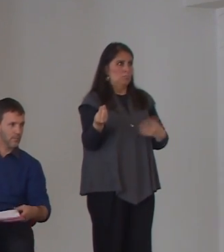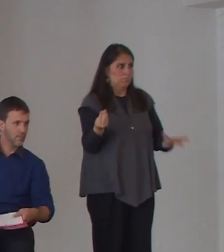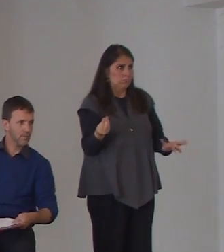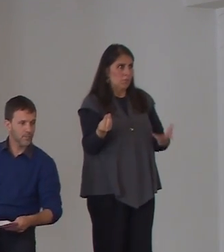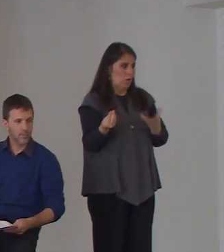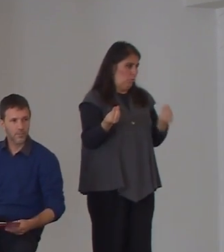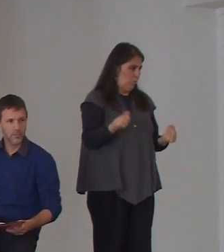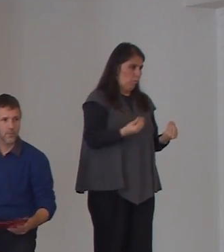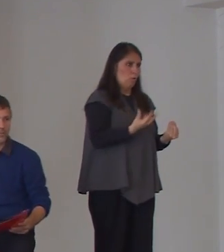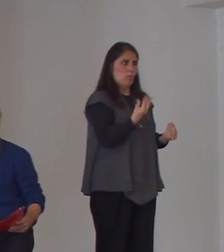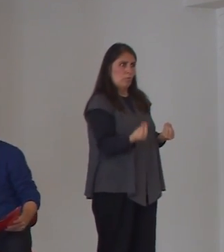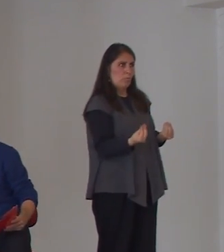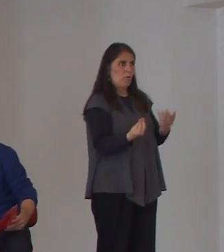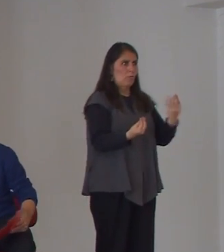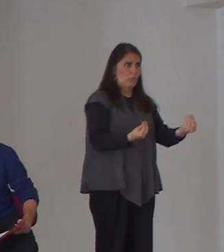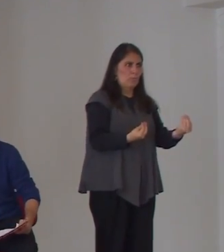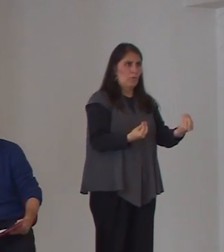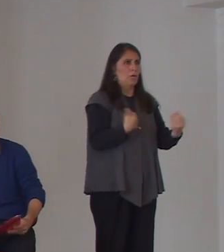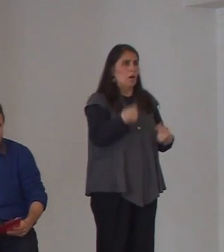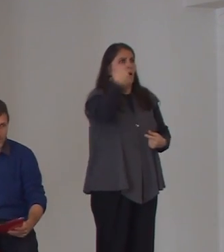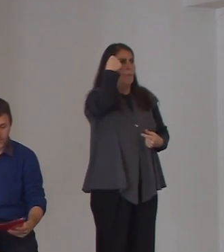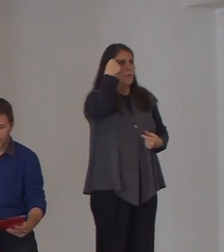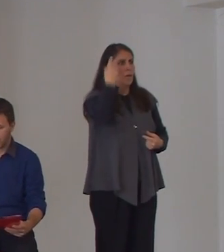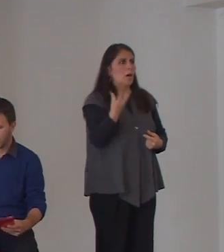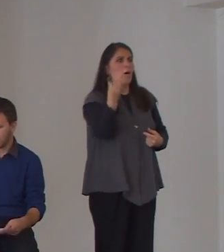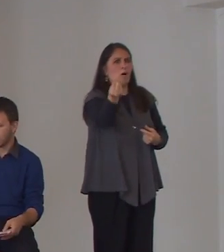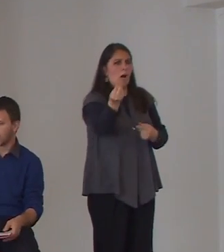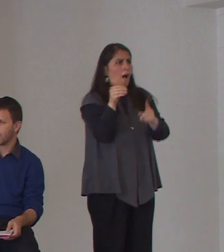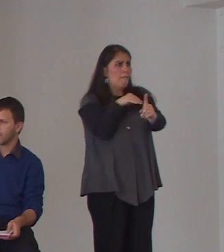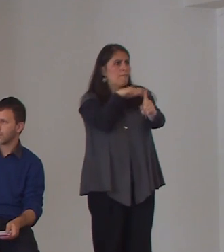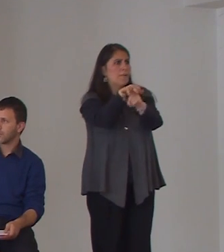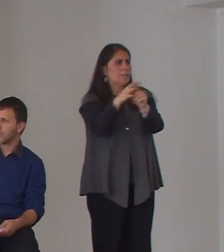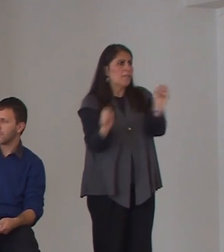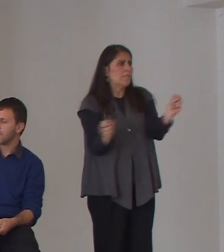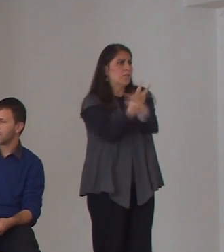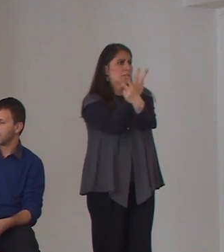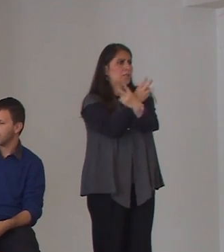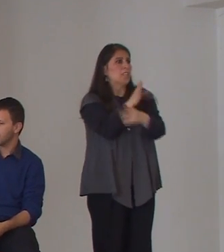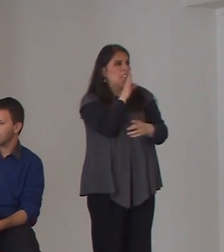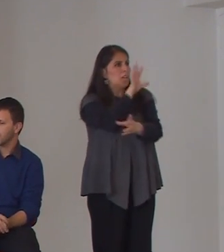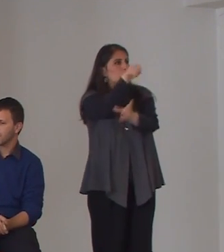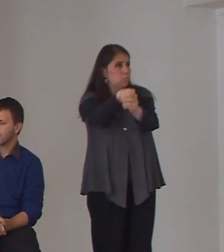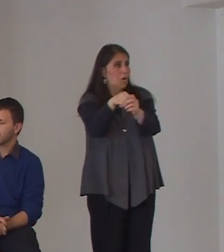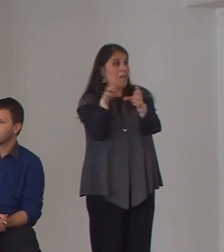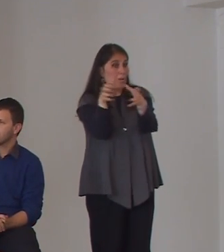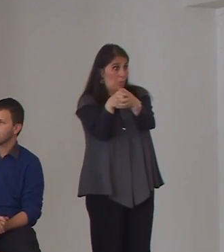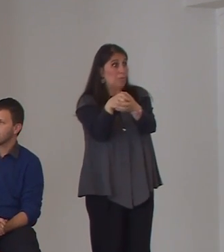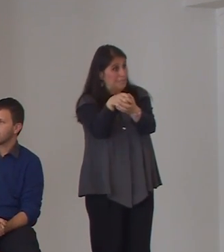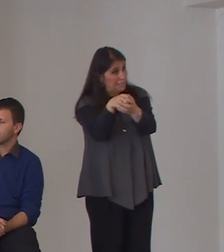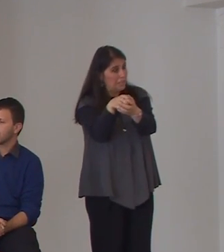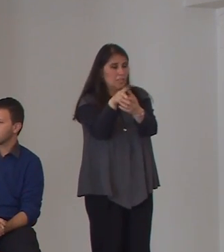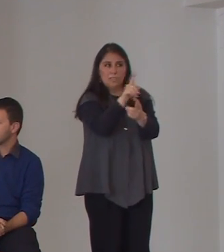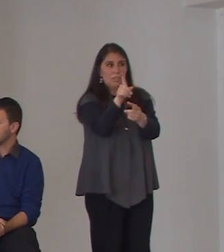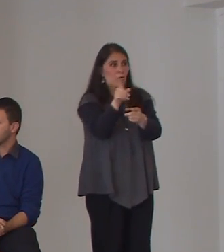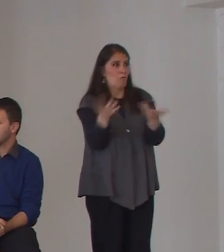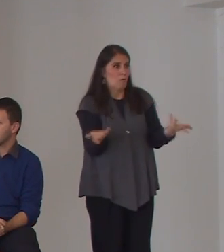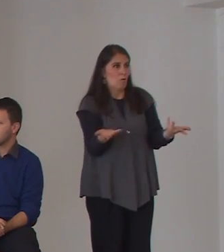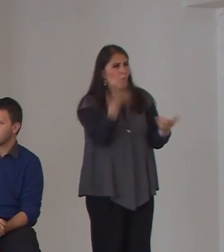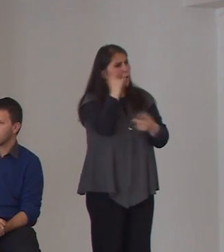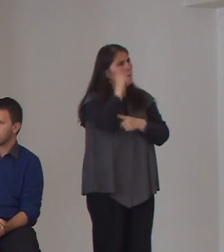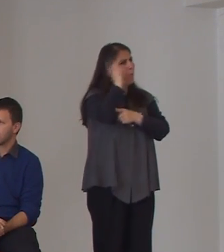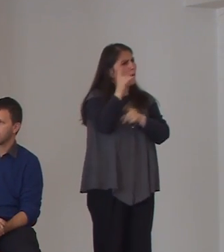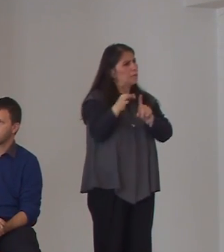pudiera excluir de este tema de afectado por la violencia, o sea, quiénes hacen parte de esos grupos y quiénes no, y por qué hay unas políticas especiales para